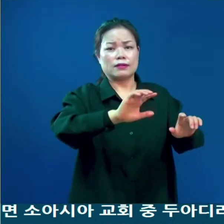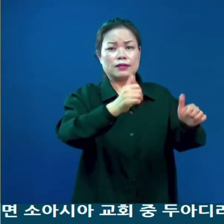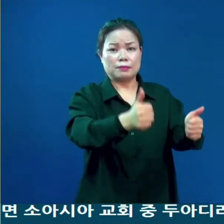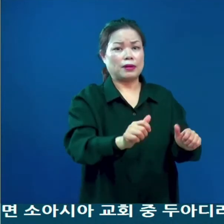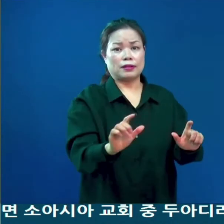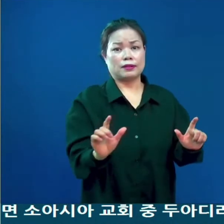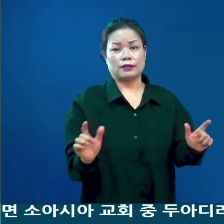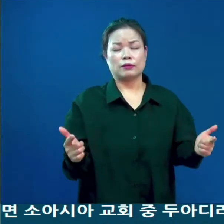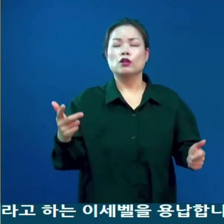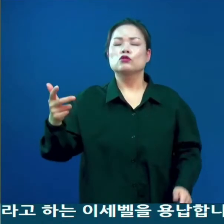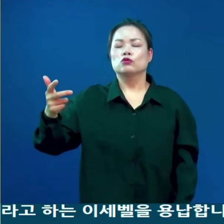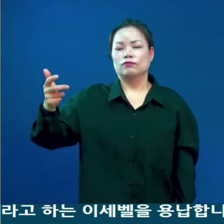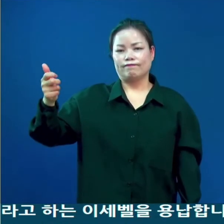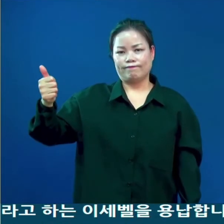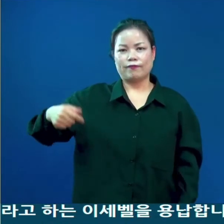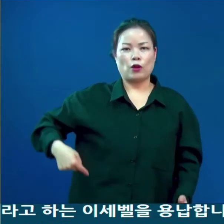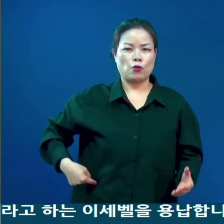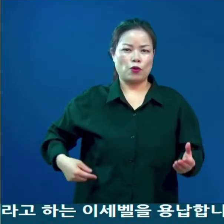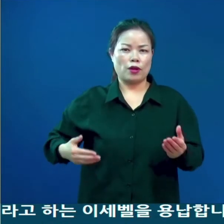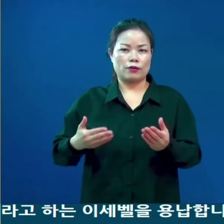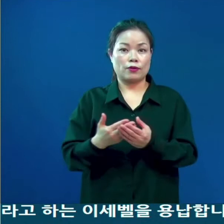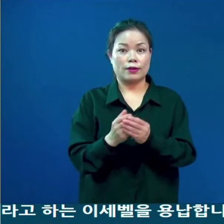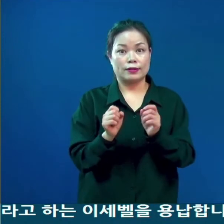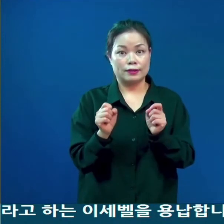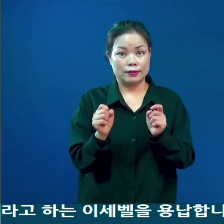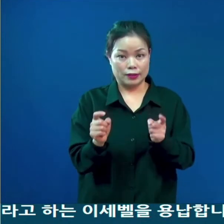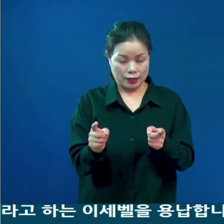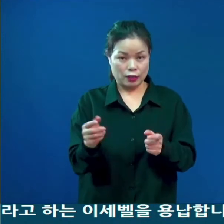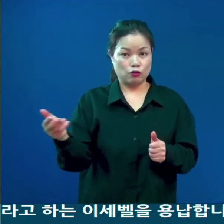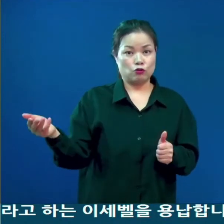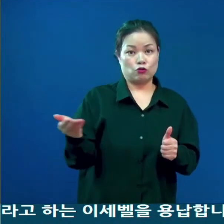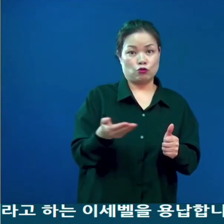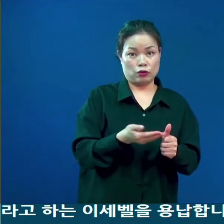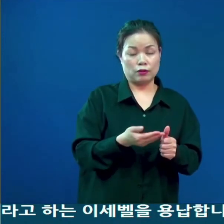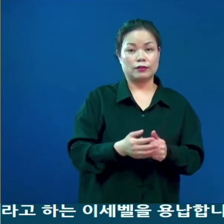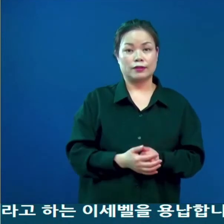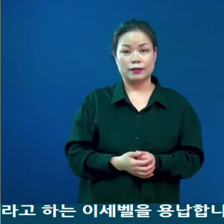주님은 회개의 기회를 주셨어요.